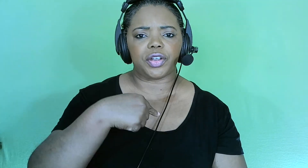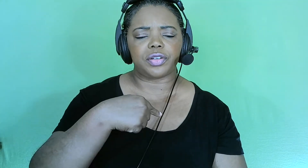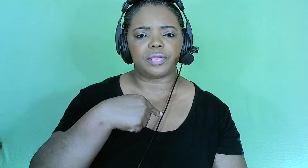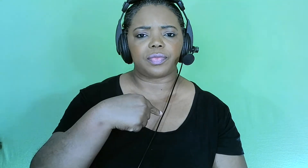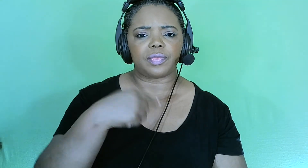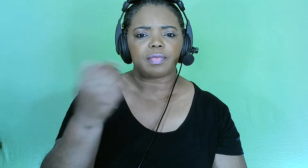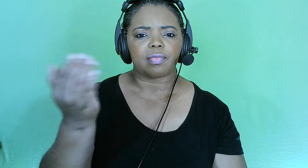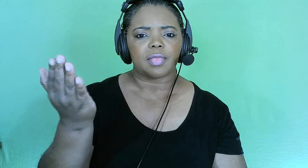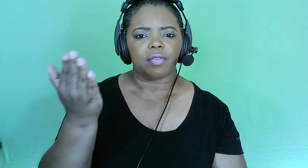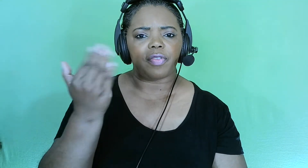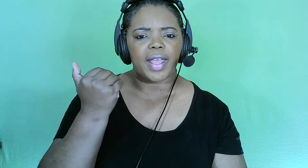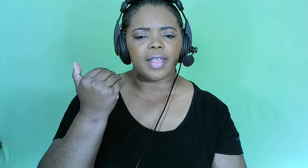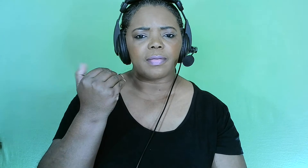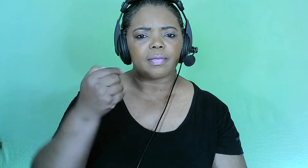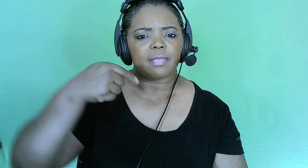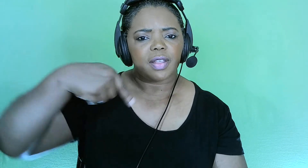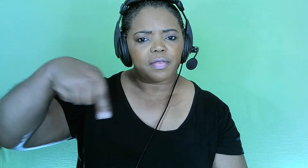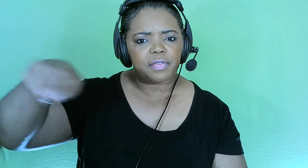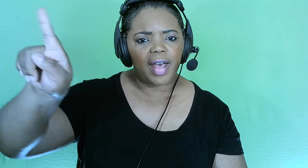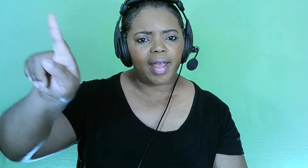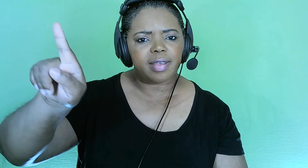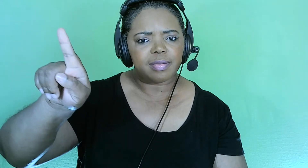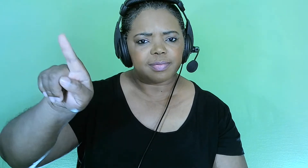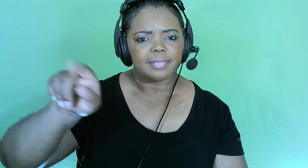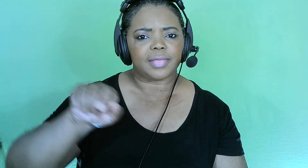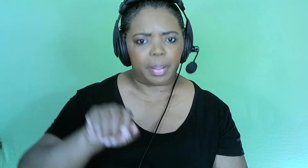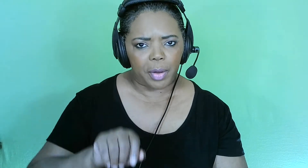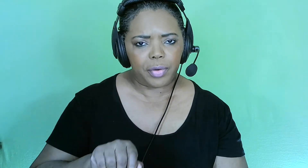vir, vem, vai, tá bom?